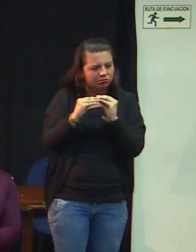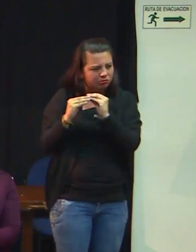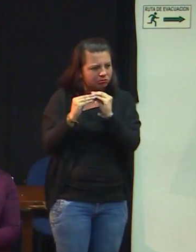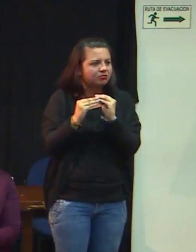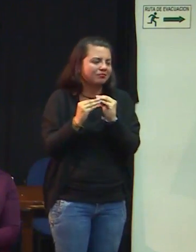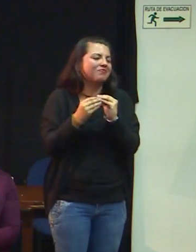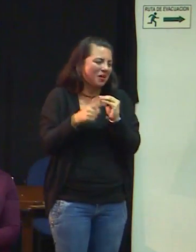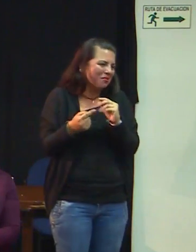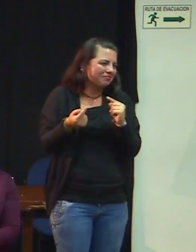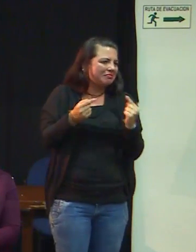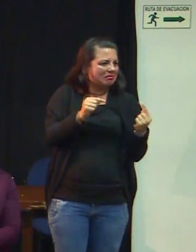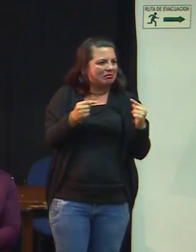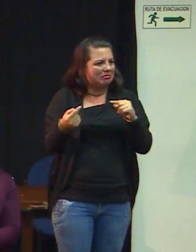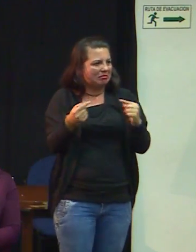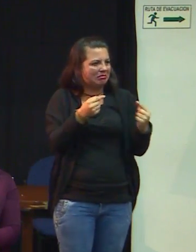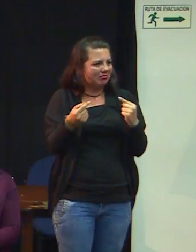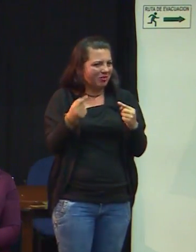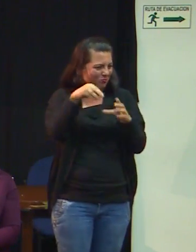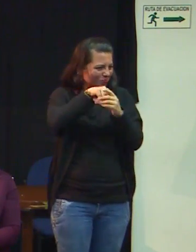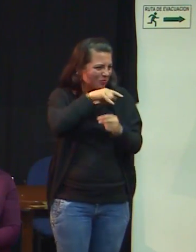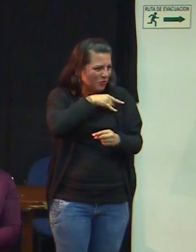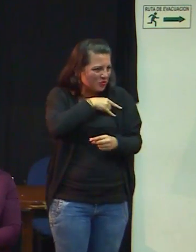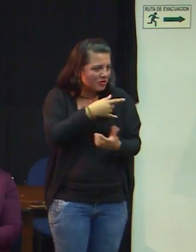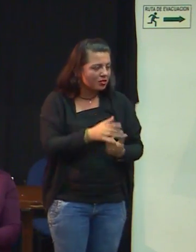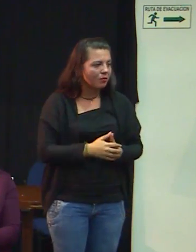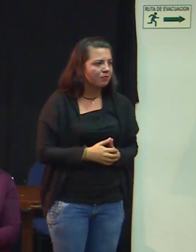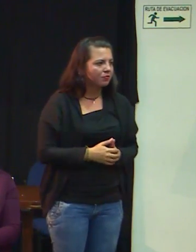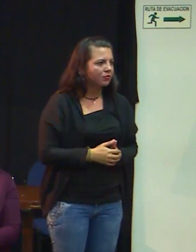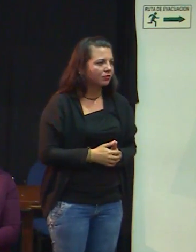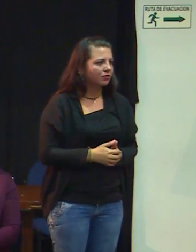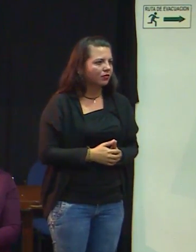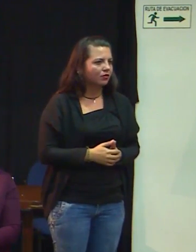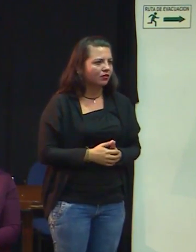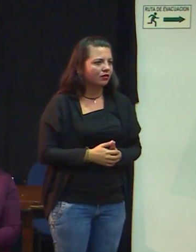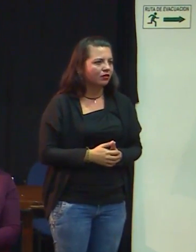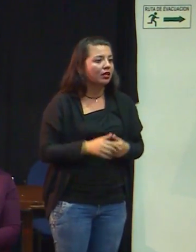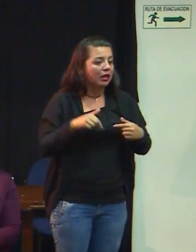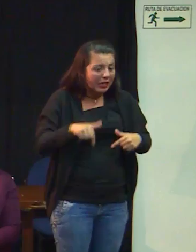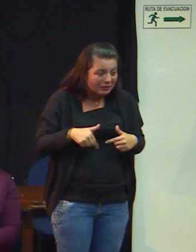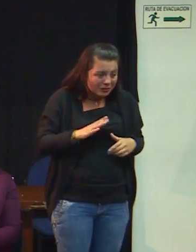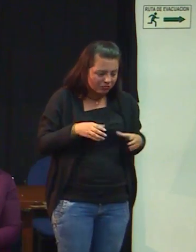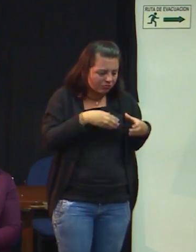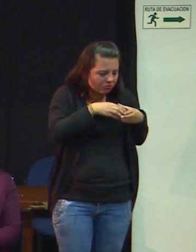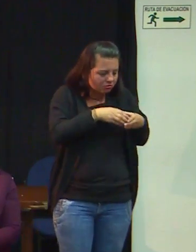unas disputas que nosotros tenemos como universidad y en este caso pues, como sector estudiantil.